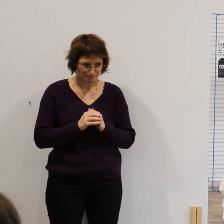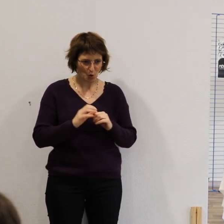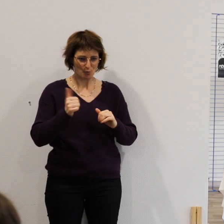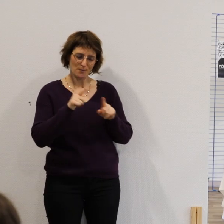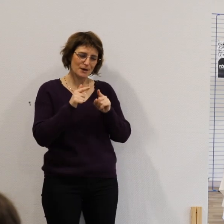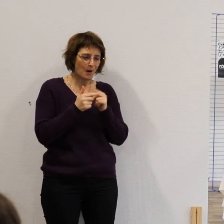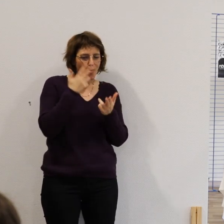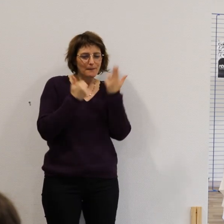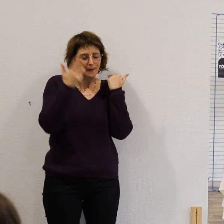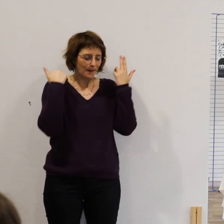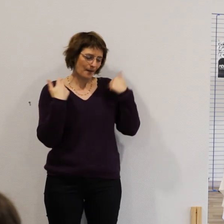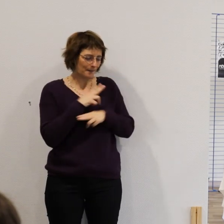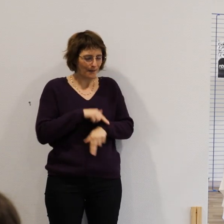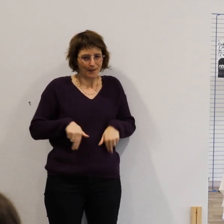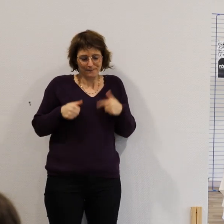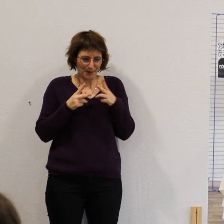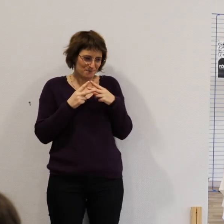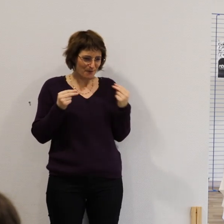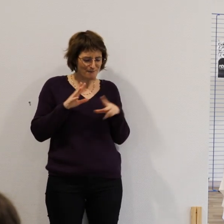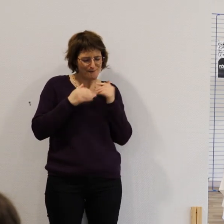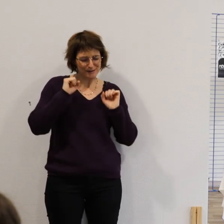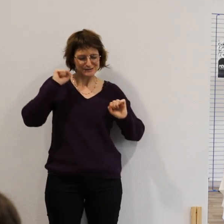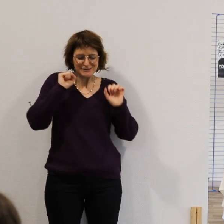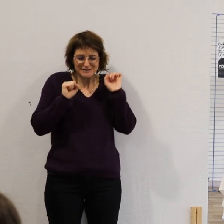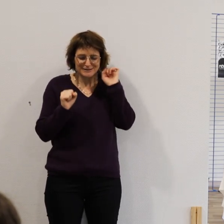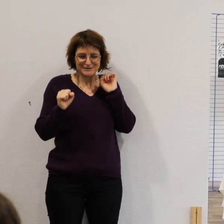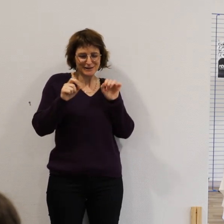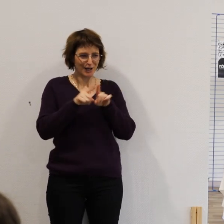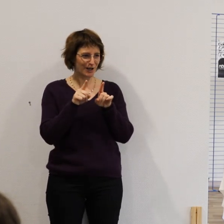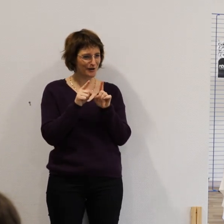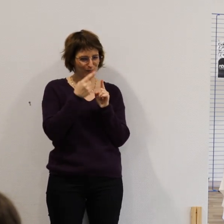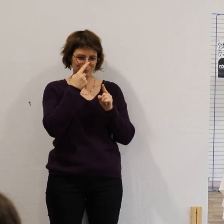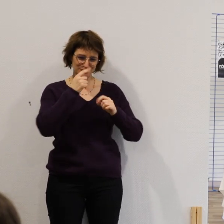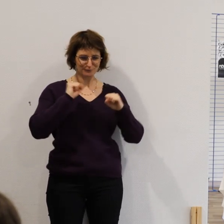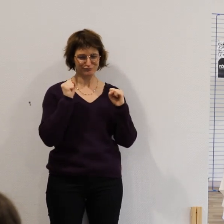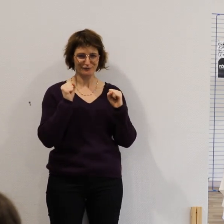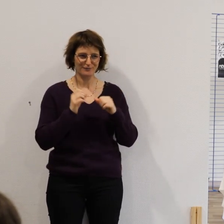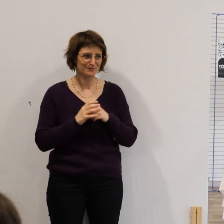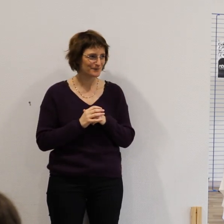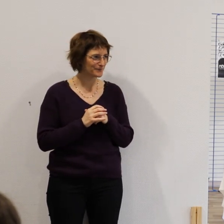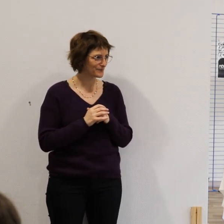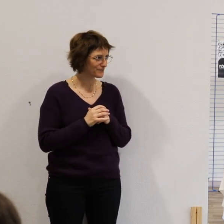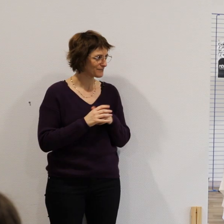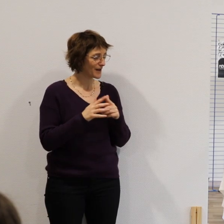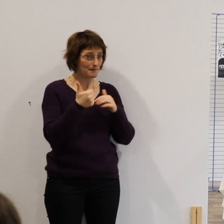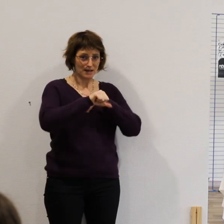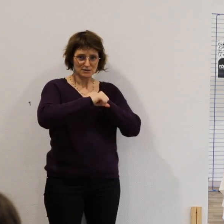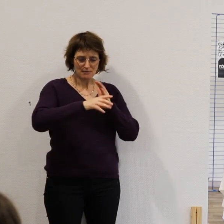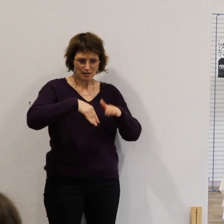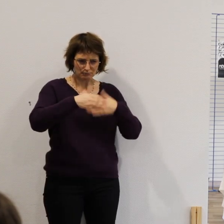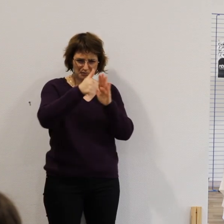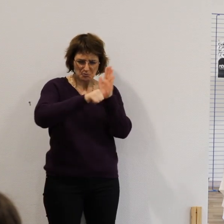D'abord un toilettage pour lisser mon pelage, puis quelques étirements pour rester alerte et fringant. Les semaines et les mois